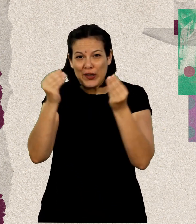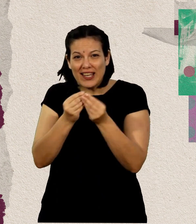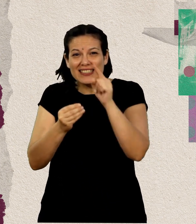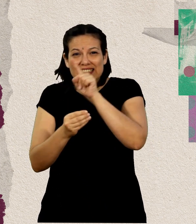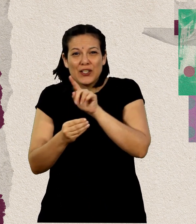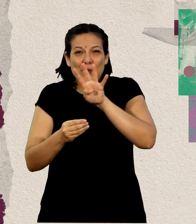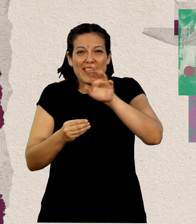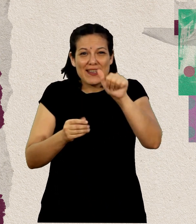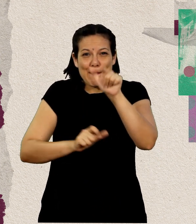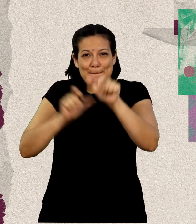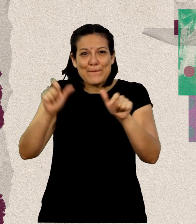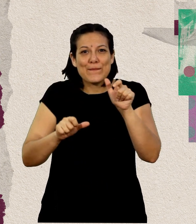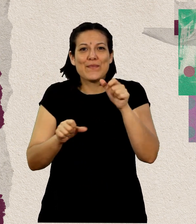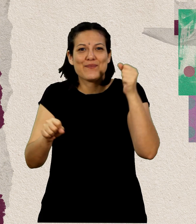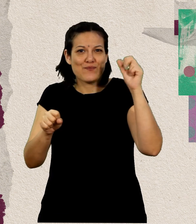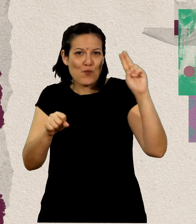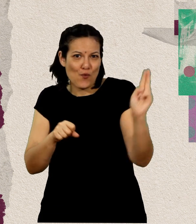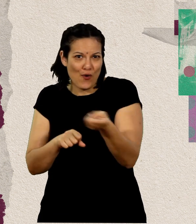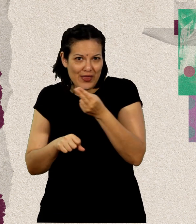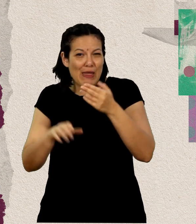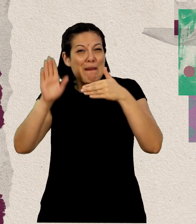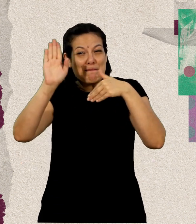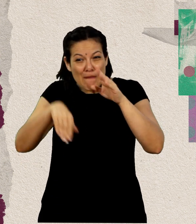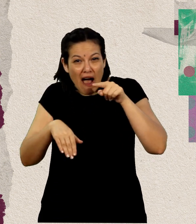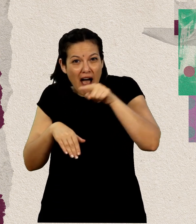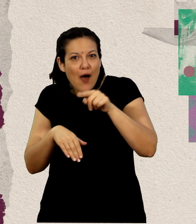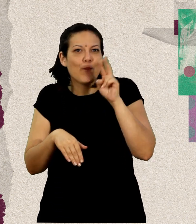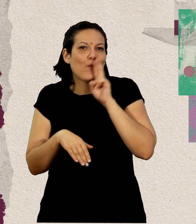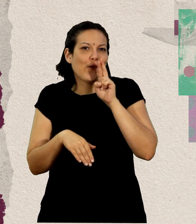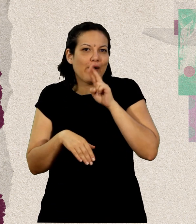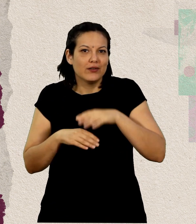146 trabajadores, en su mayoría mujeres.